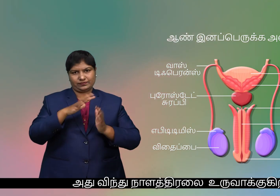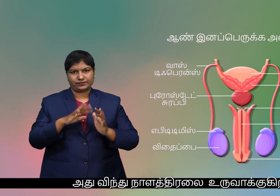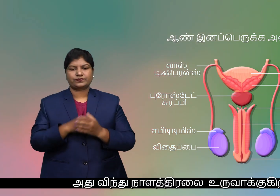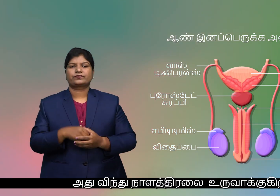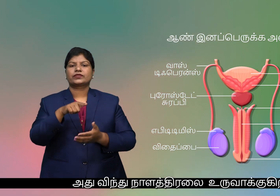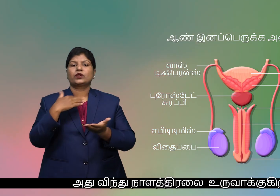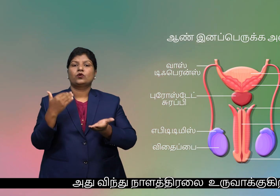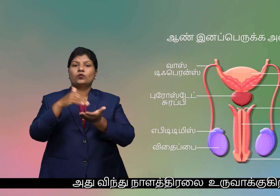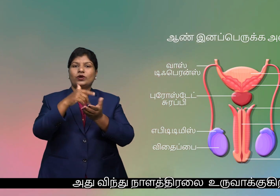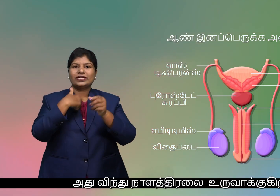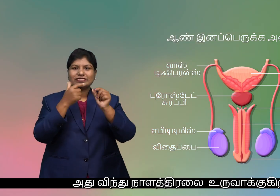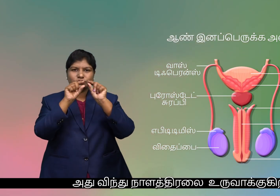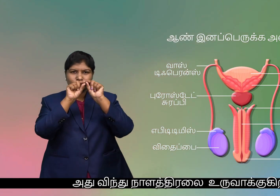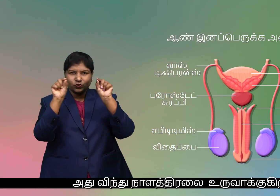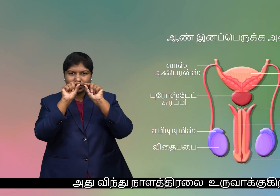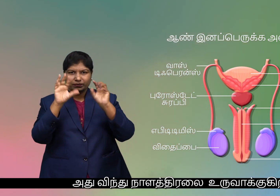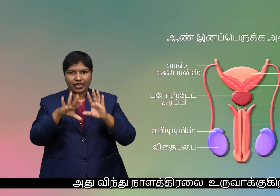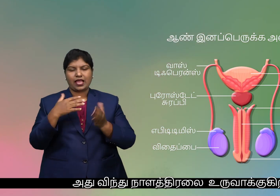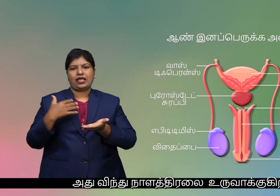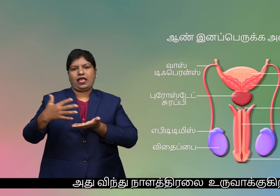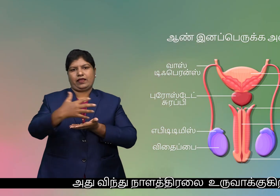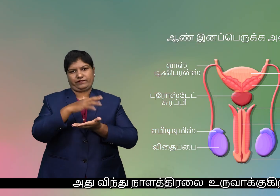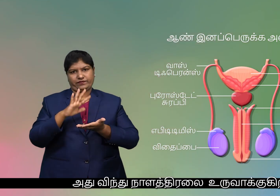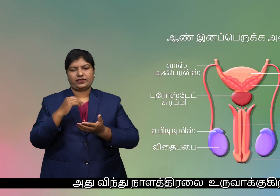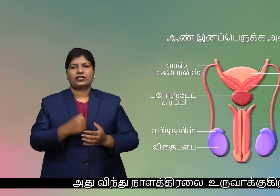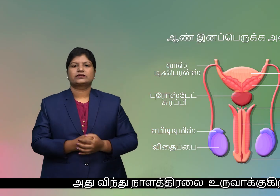அது விந்து நாள திரளை உருவாக்குகிறது.